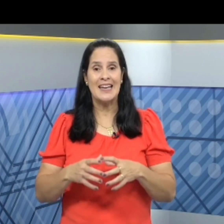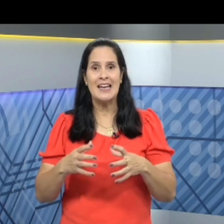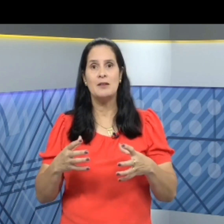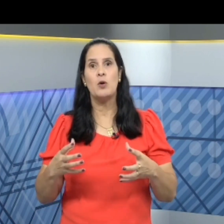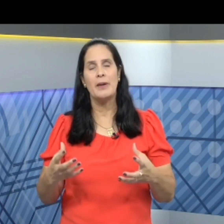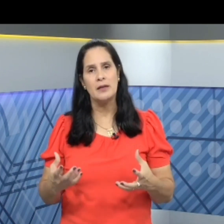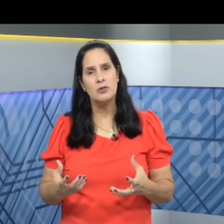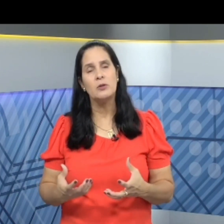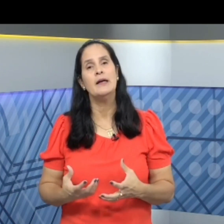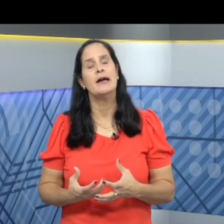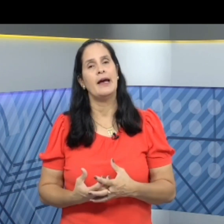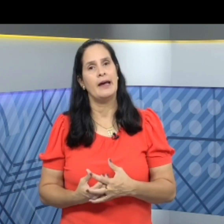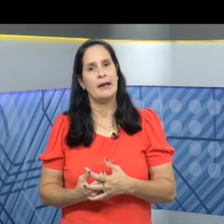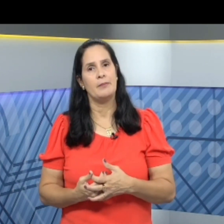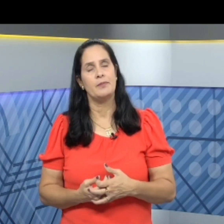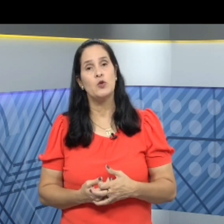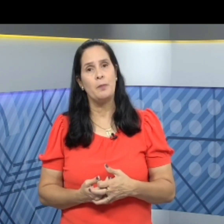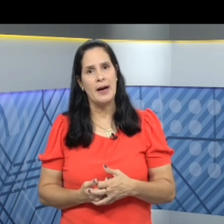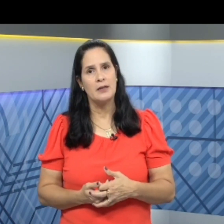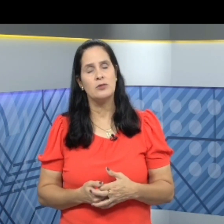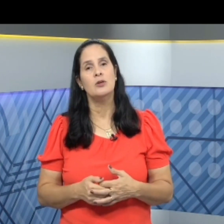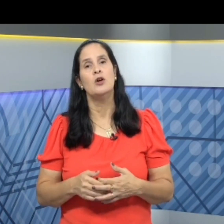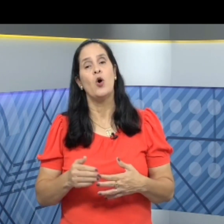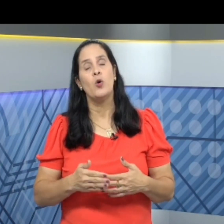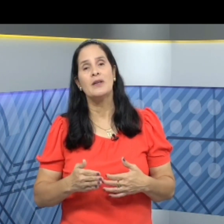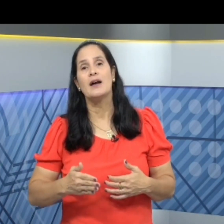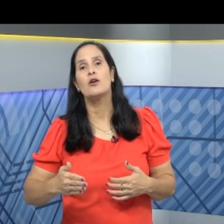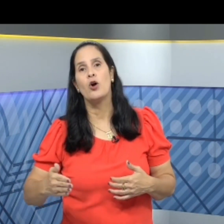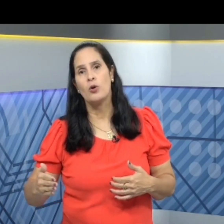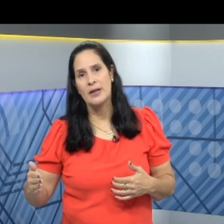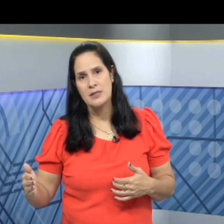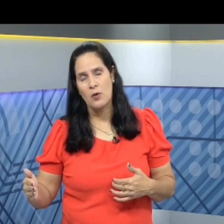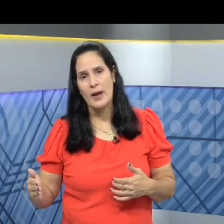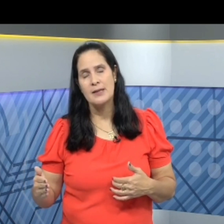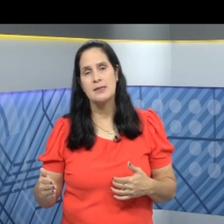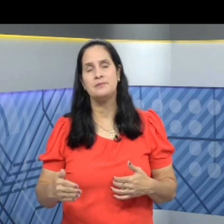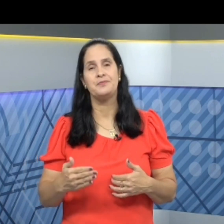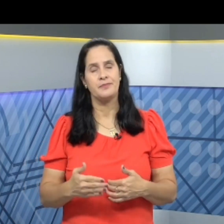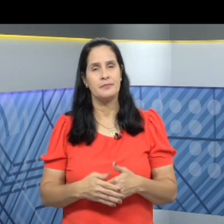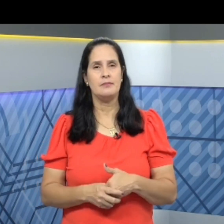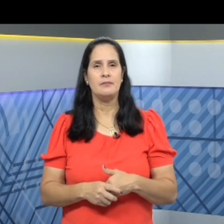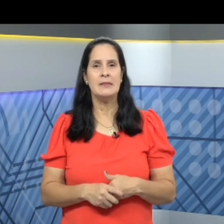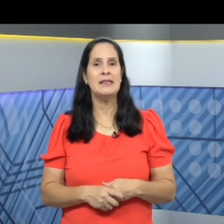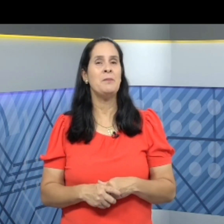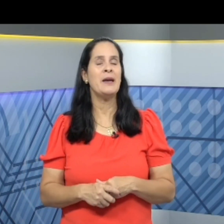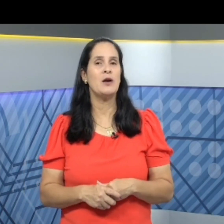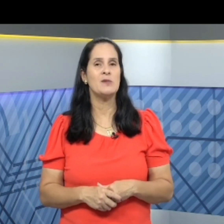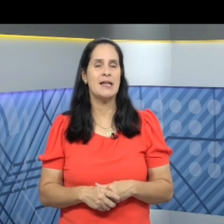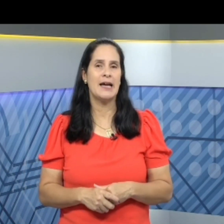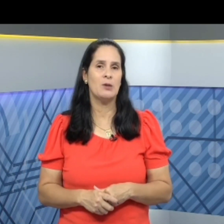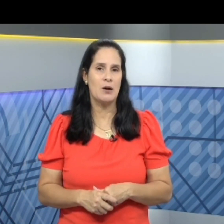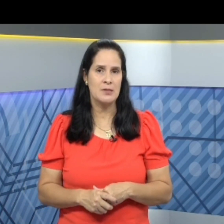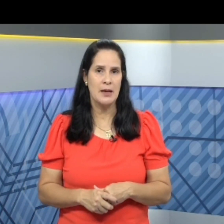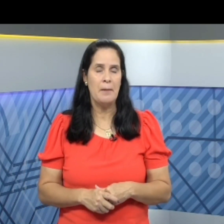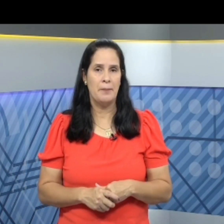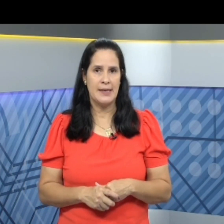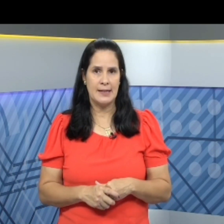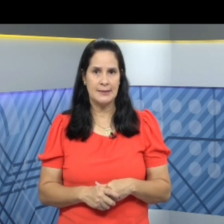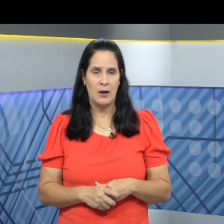naquele momento do parto ou logo na sequência, também é considerado causa perinatal.